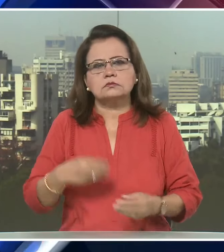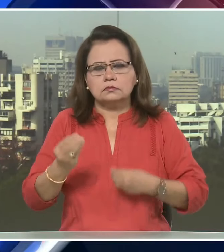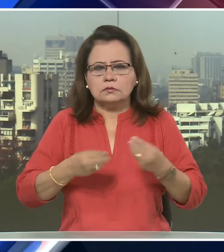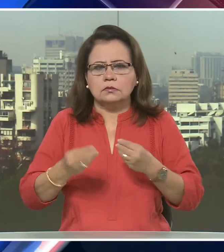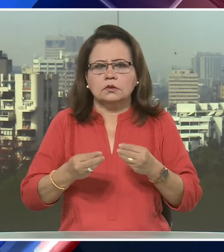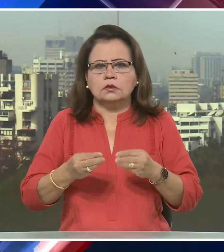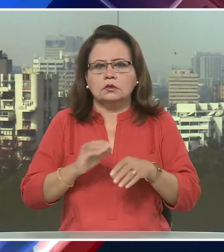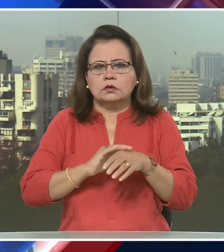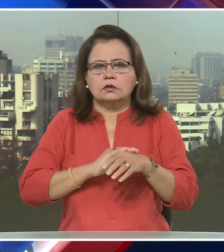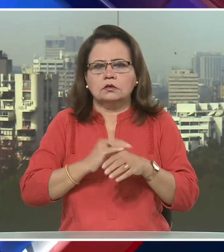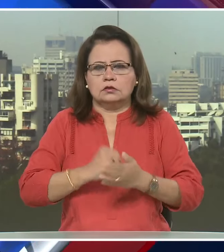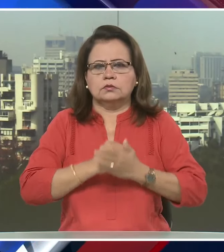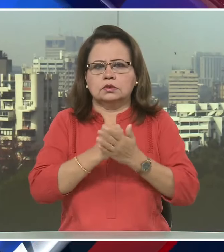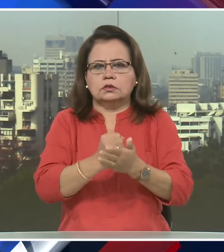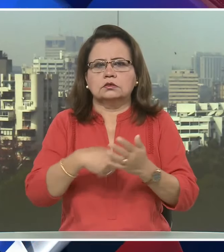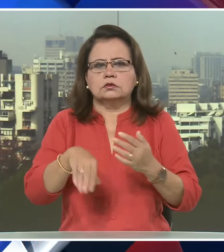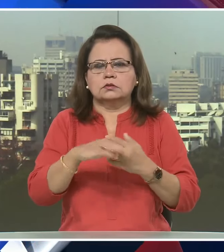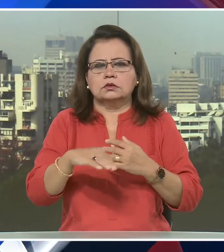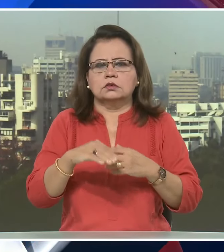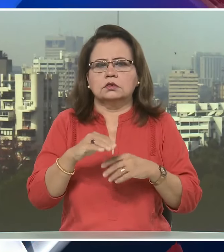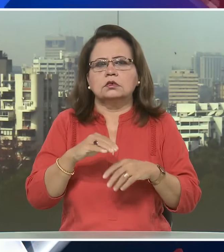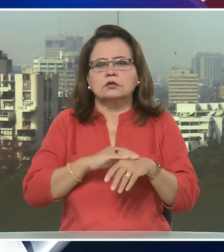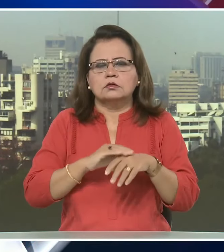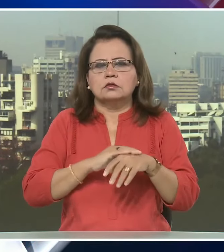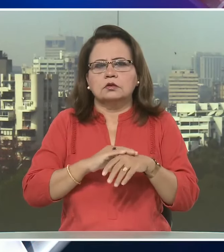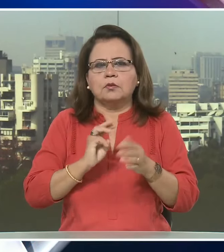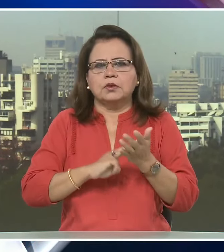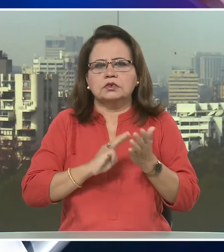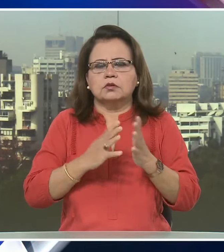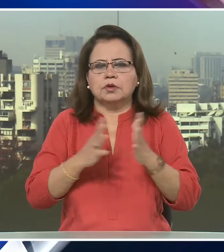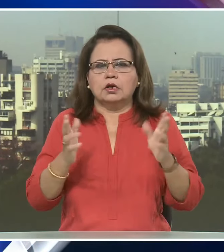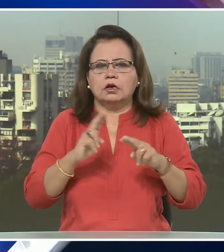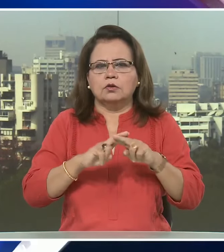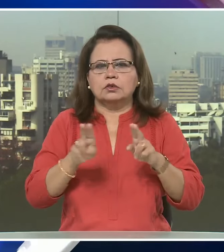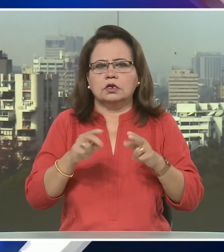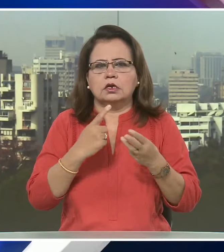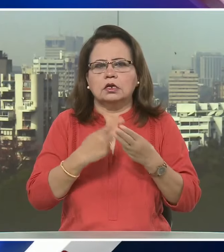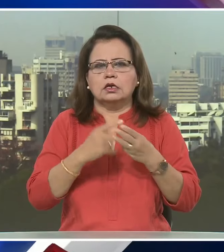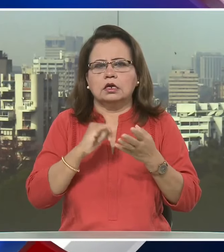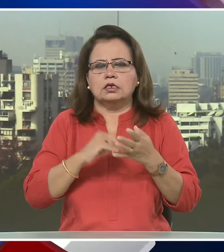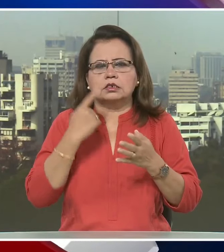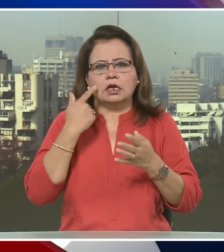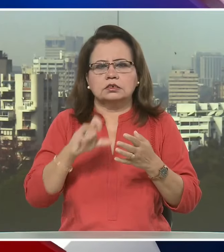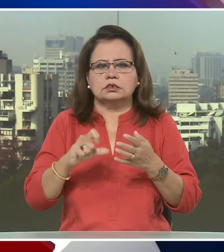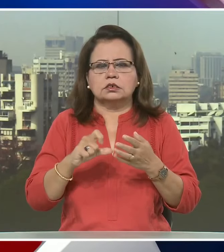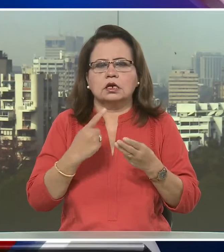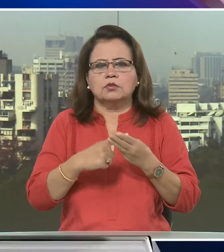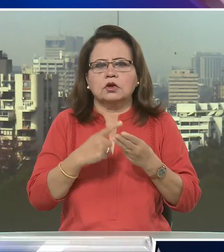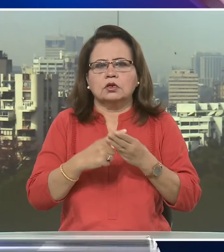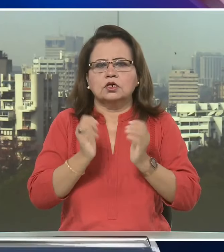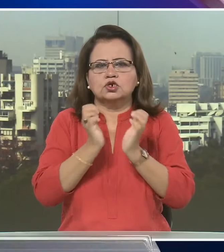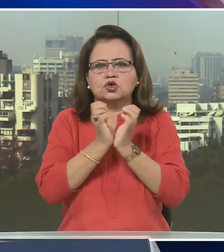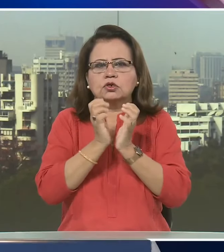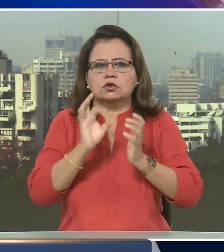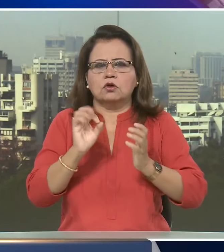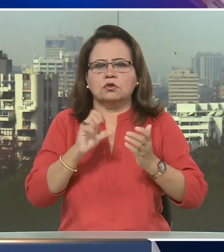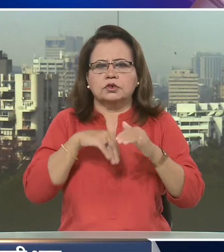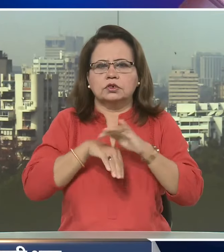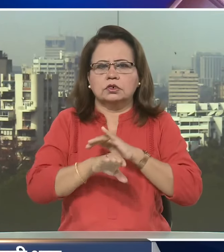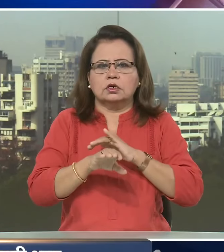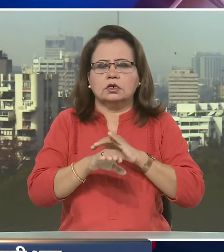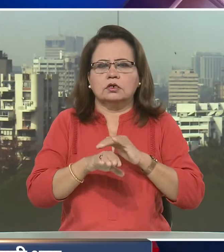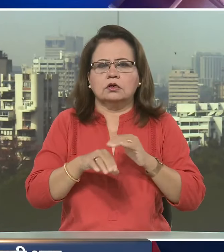औद्योगिक श्रमिकों को राहत देते हुए केंद्रीय श्रम मंत्रालय ने बड़ा फैसला लिया है। ईएसआईसी एम्प्लॉय स्टेट इंश्योरेंस कॉरपोरेशन के तहत